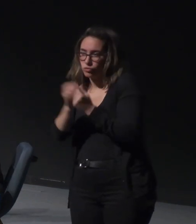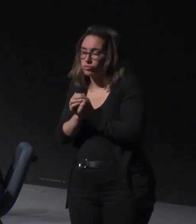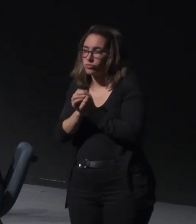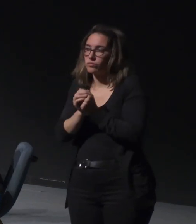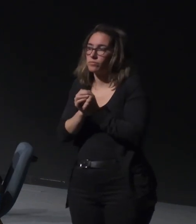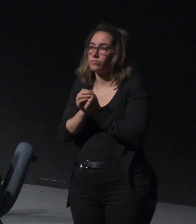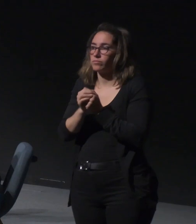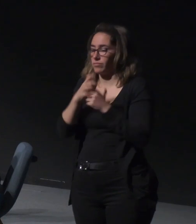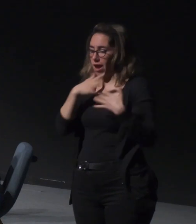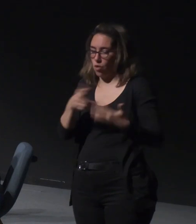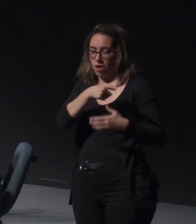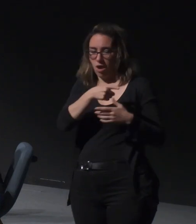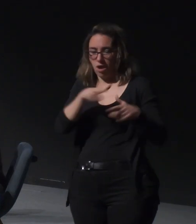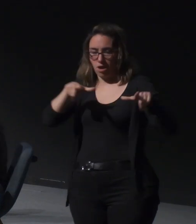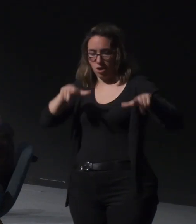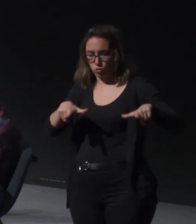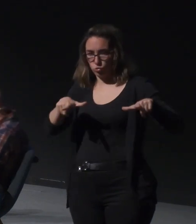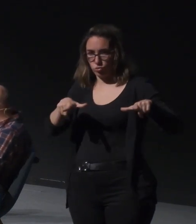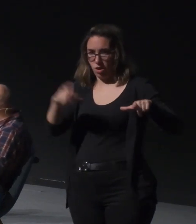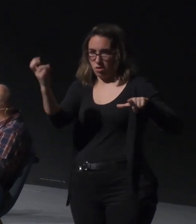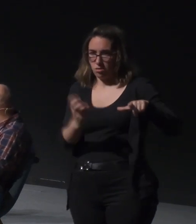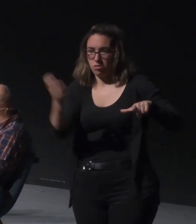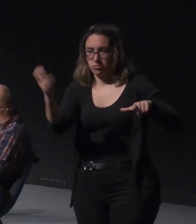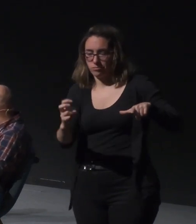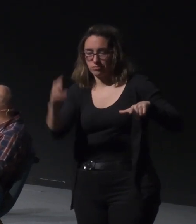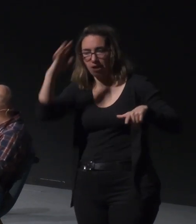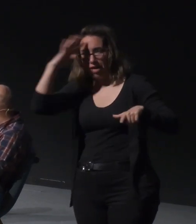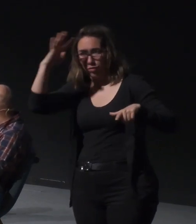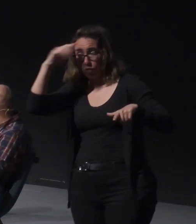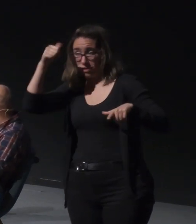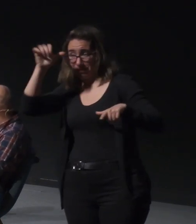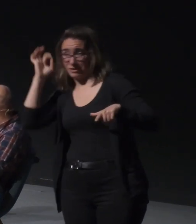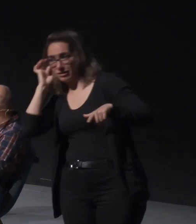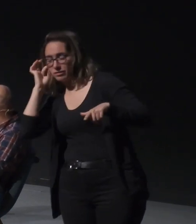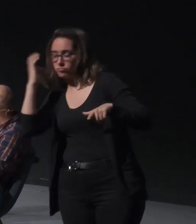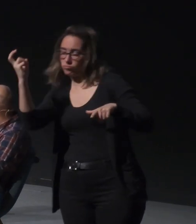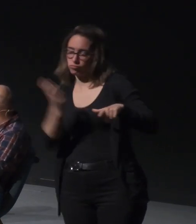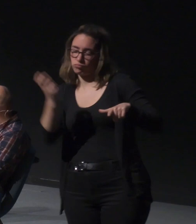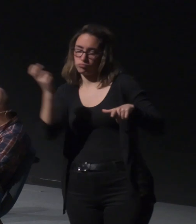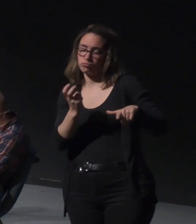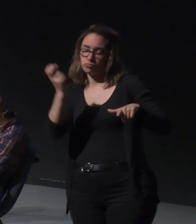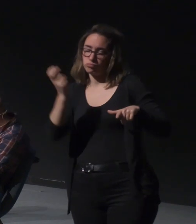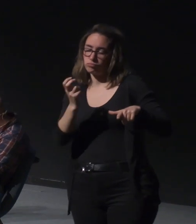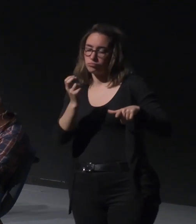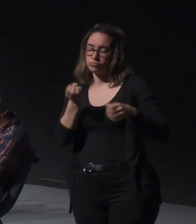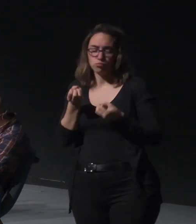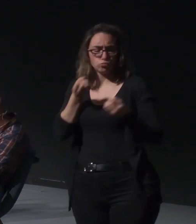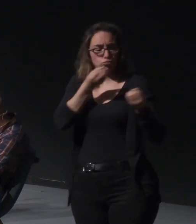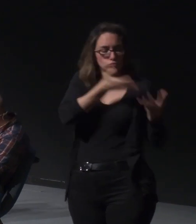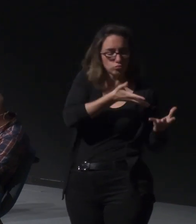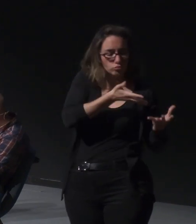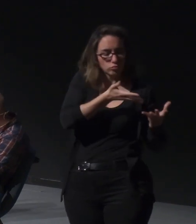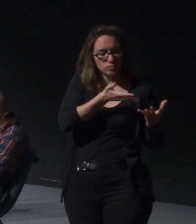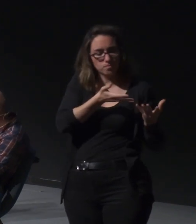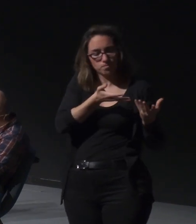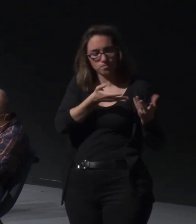llegan a ti a consulta de chavales, chavalas, de adolescentes, digamos que lo que están manifestando son temas que